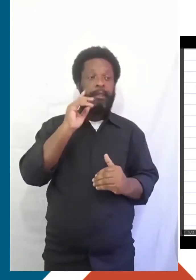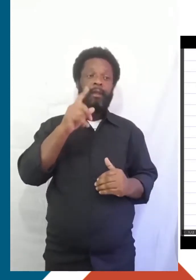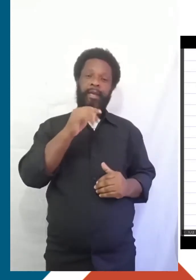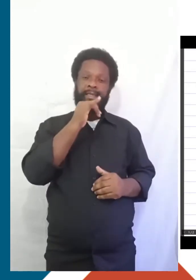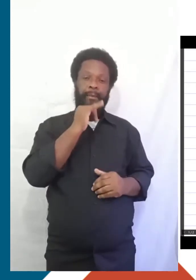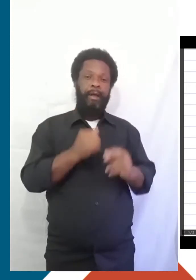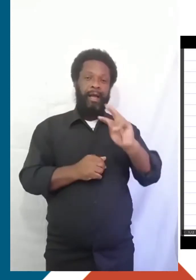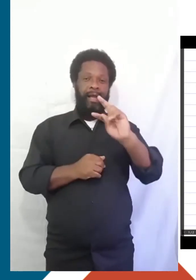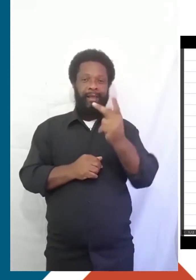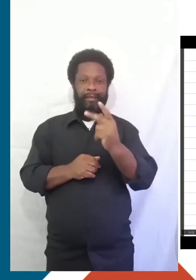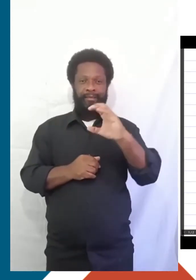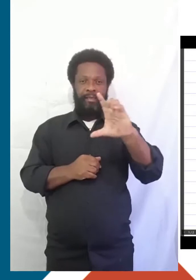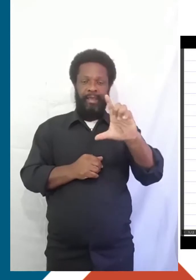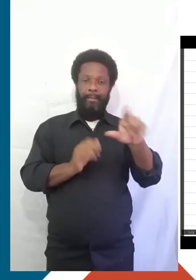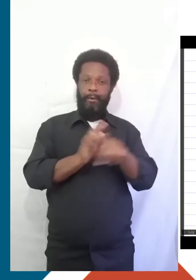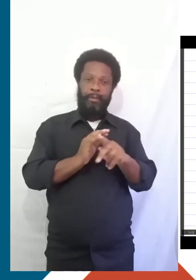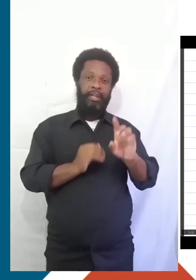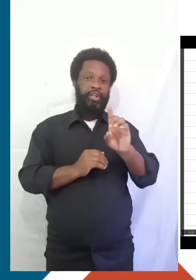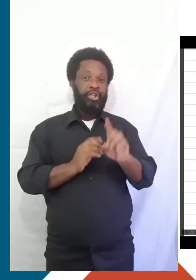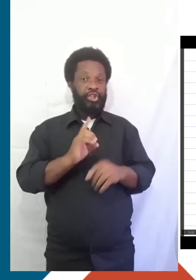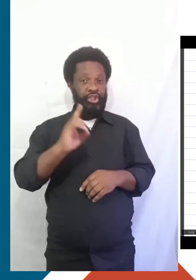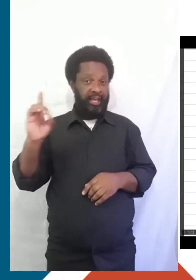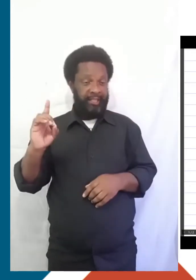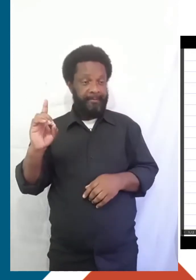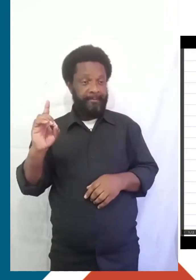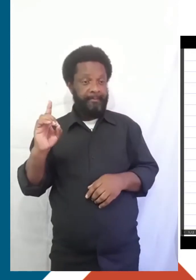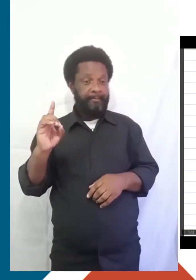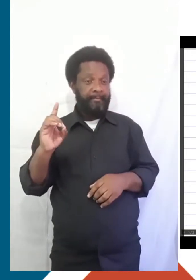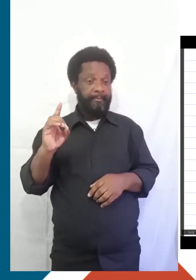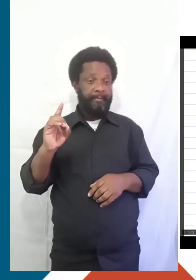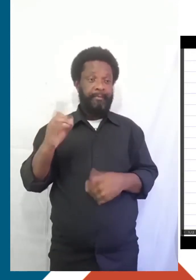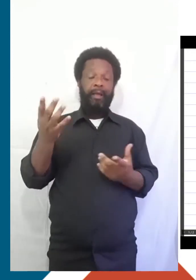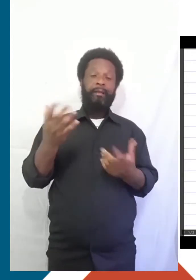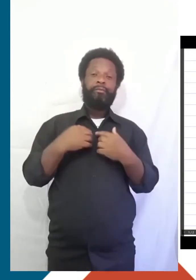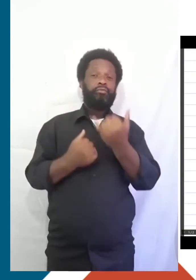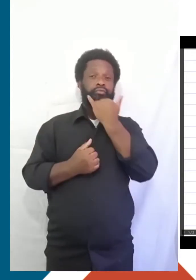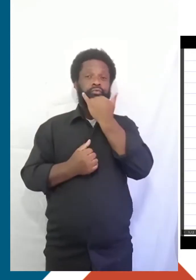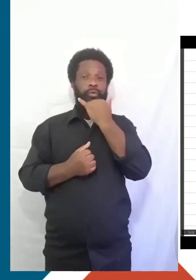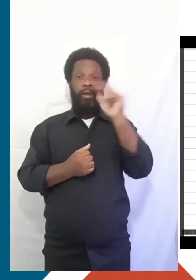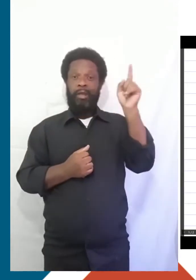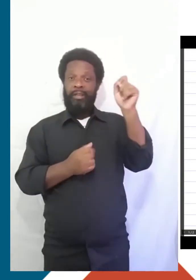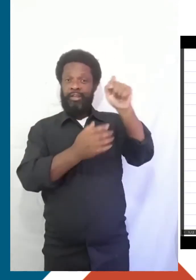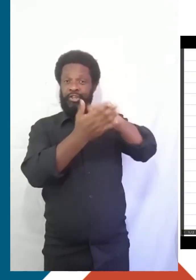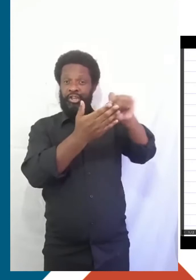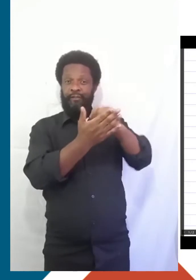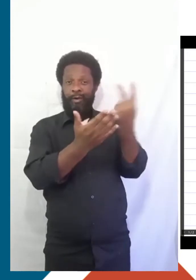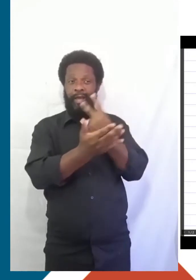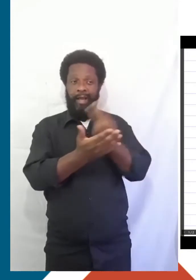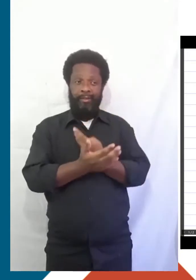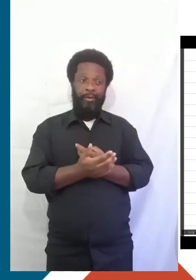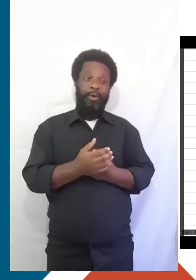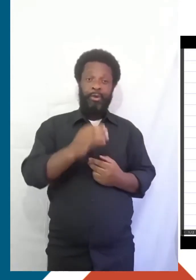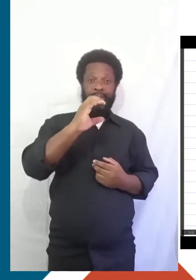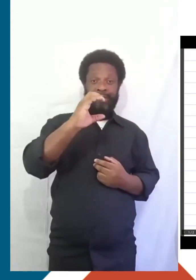deles. Vou pegar esse HCl da direita. E nossa, eu botei o cloro